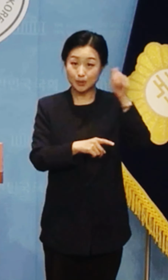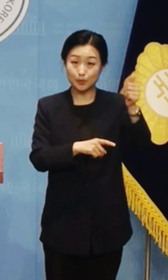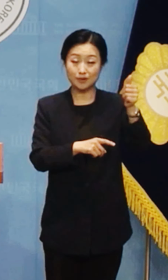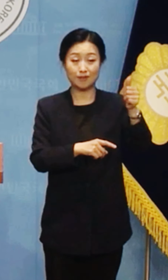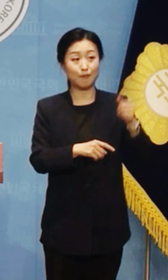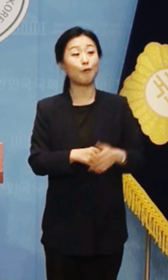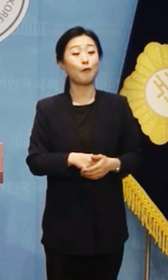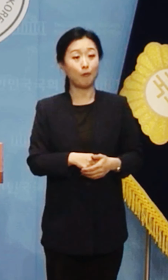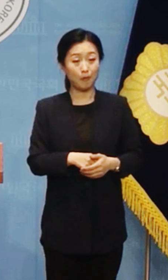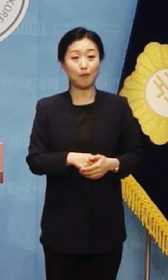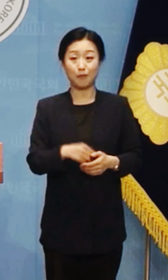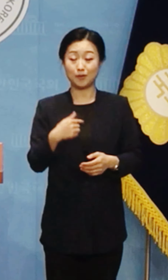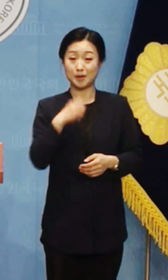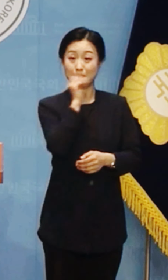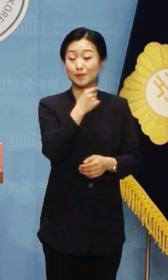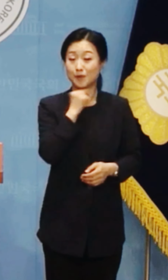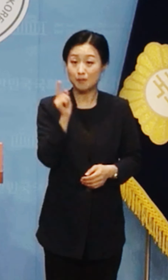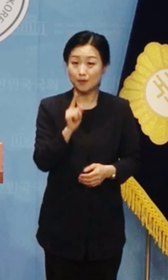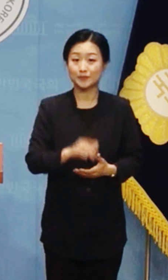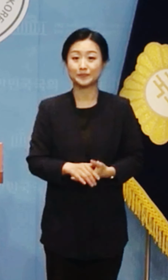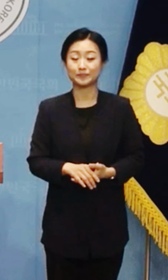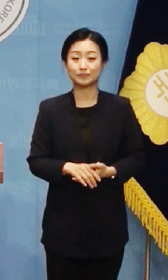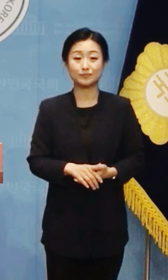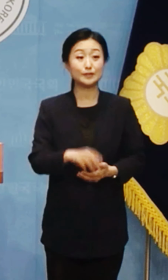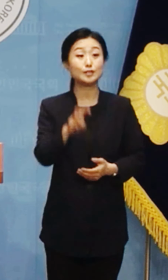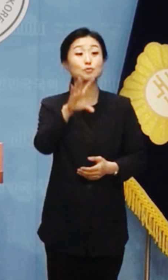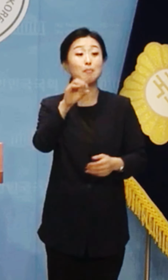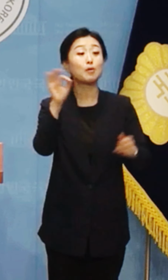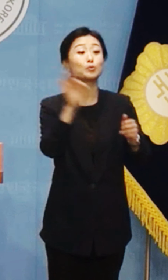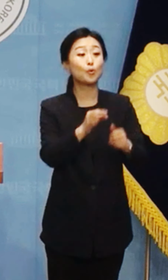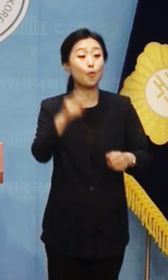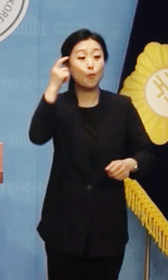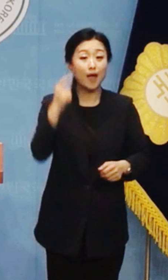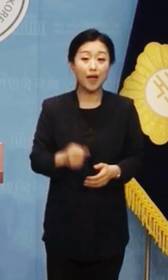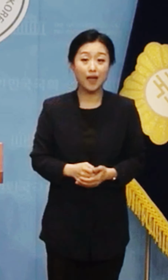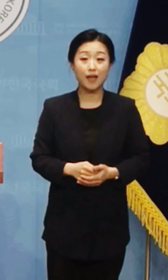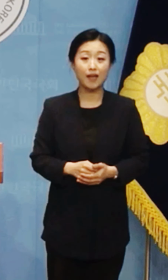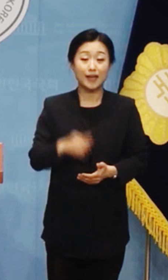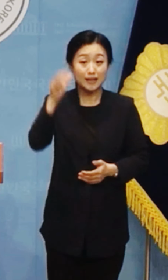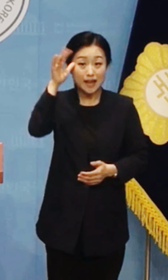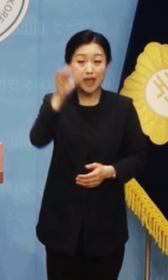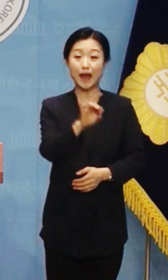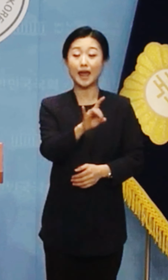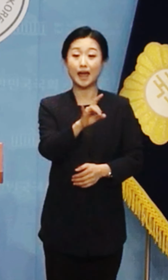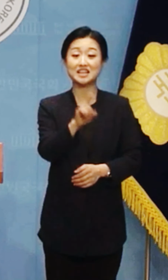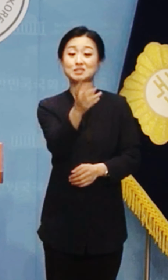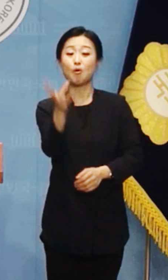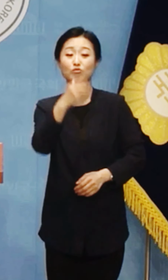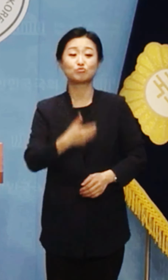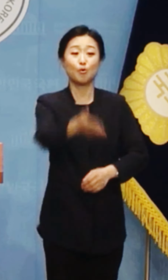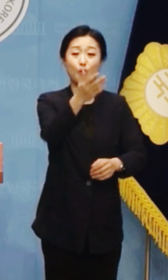얘기하면 이런 표현도 가능하겠네요 30만 원만 줍니까 개 한 마리당